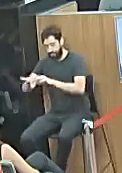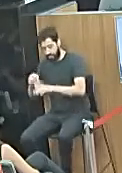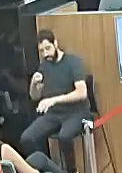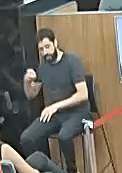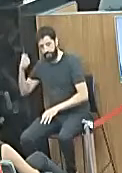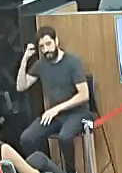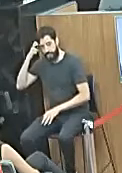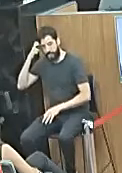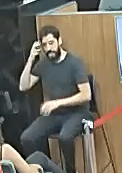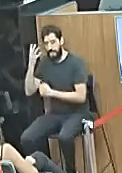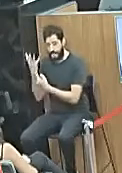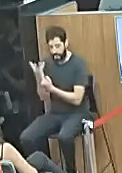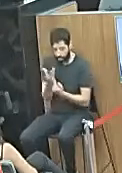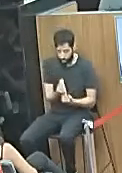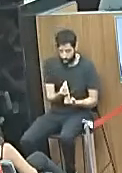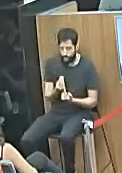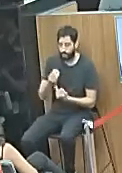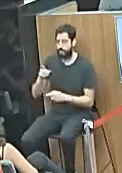órgãos colegiados